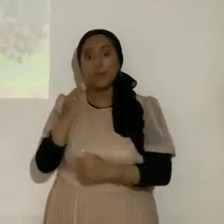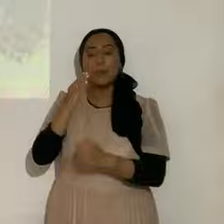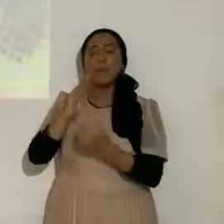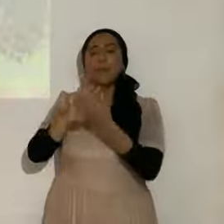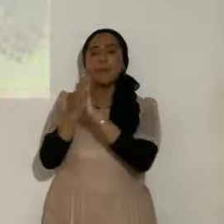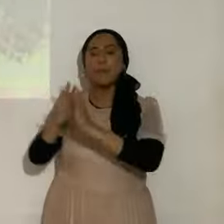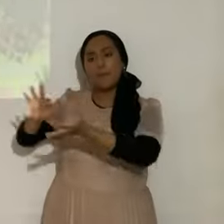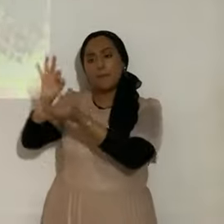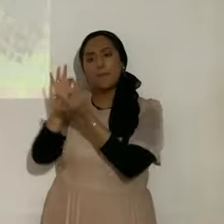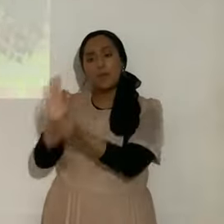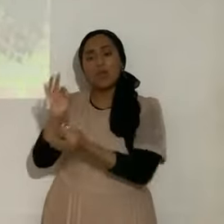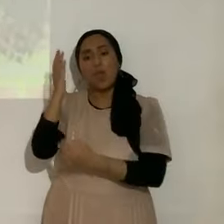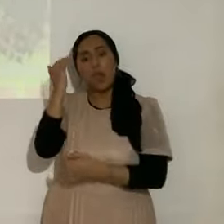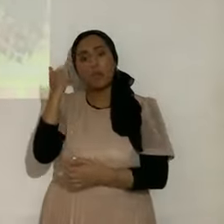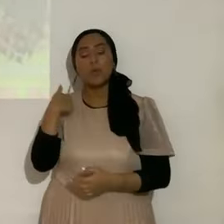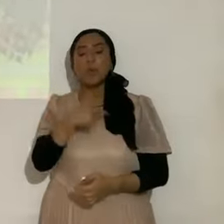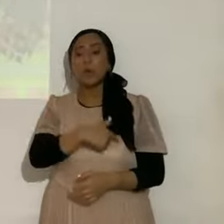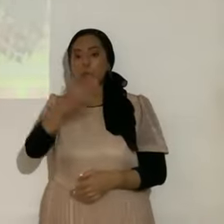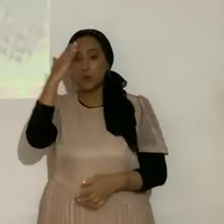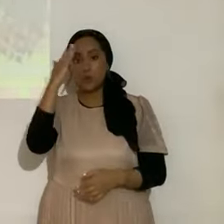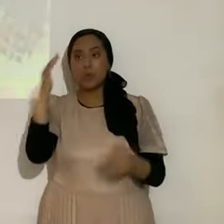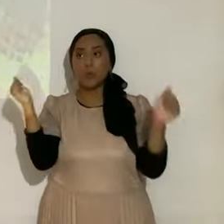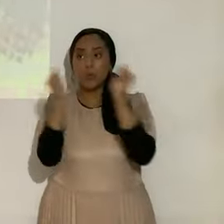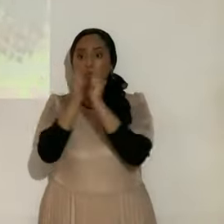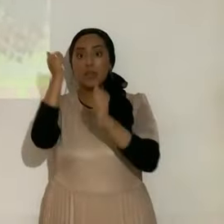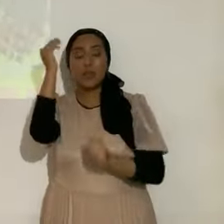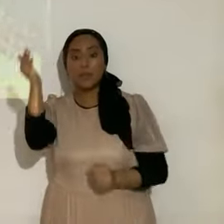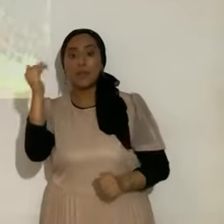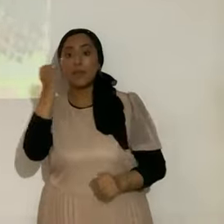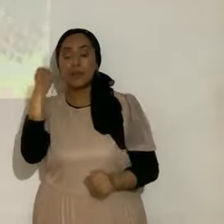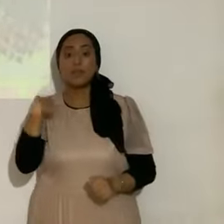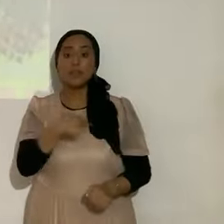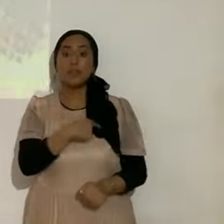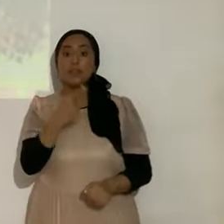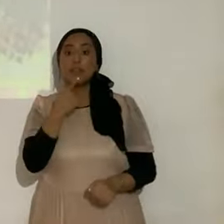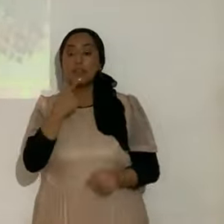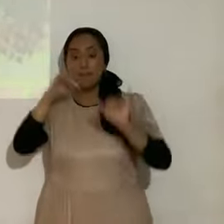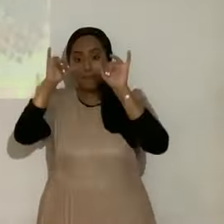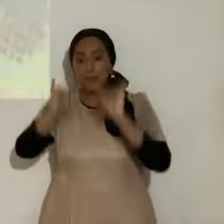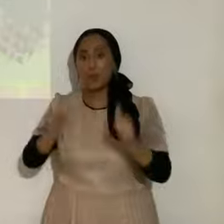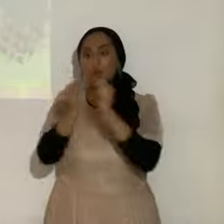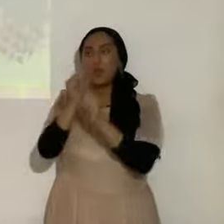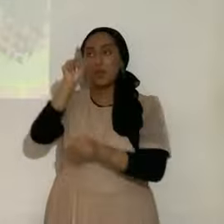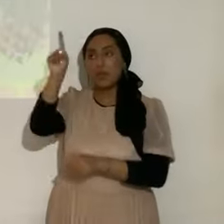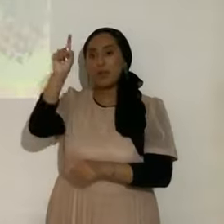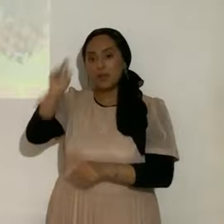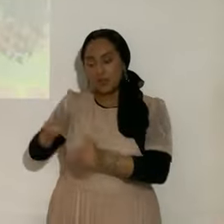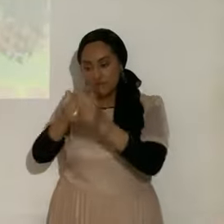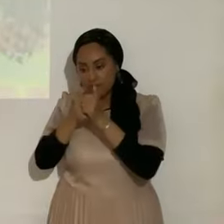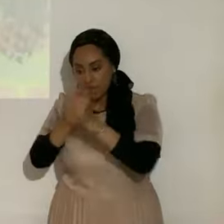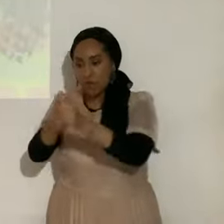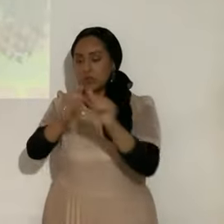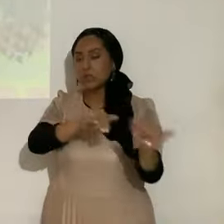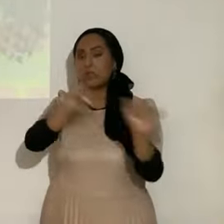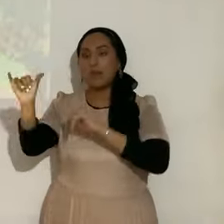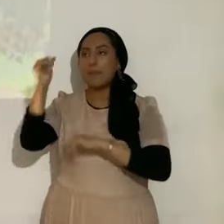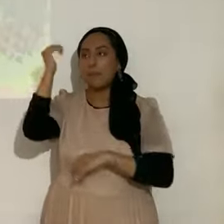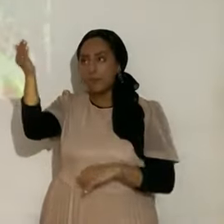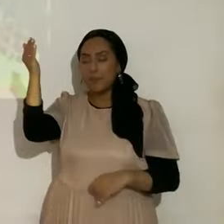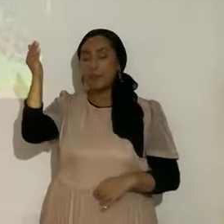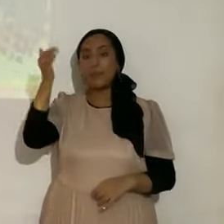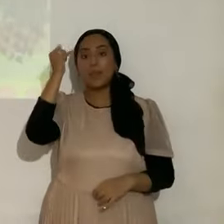perfeccionado. Por esto sabemos que estamos en él. El que dice que permanece en él, debe andar como él anduvo.